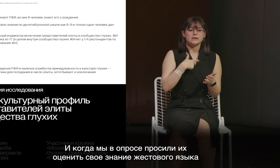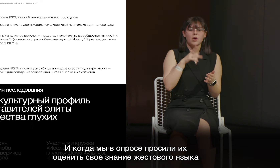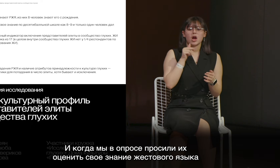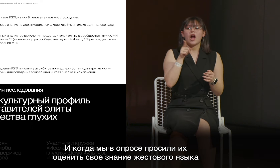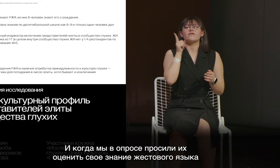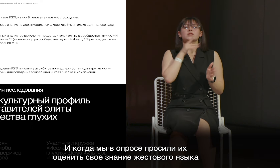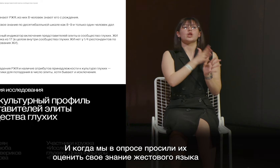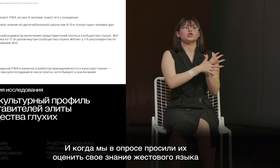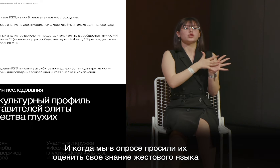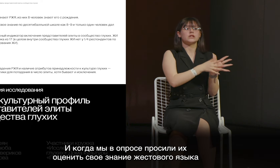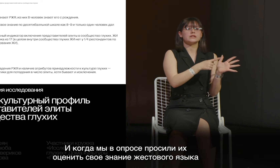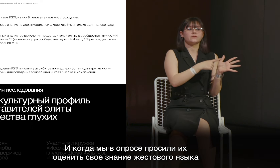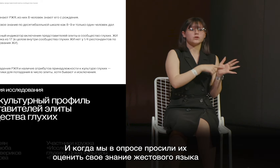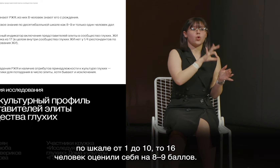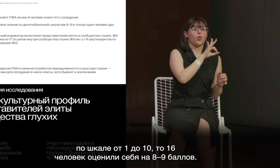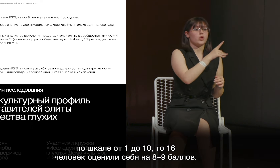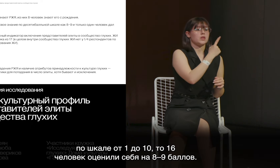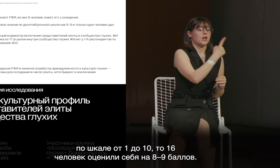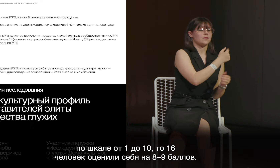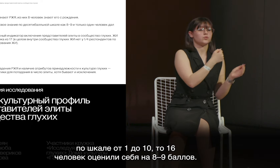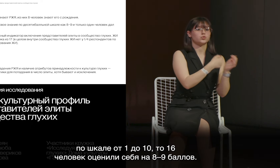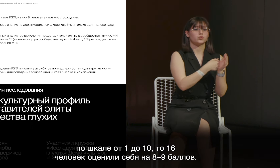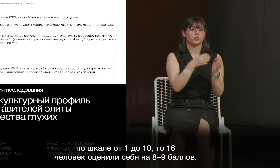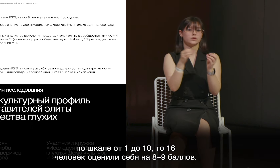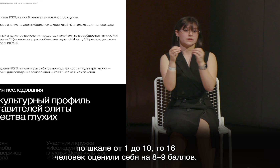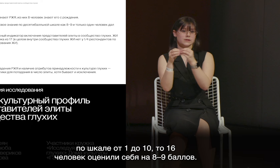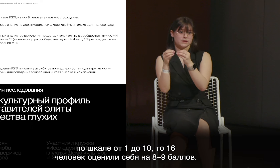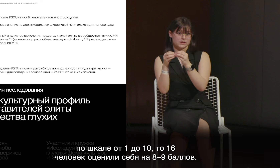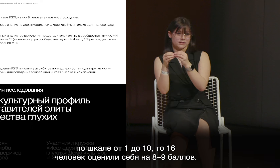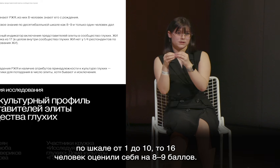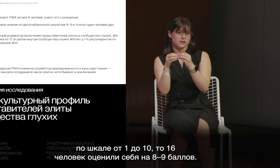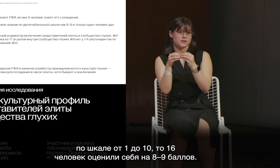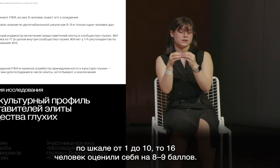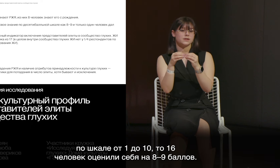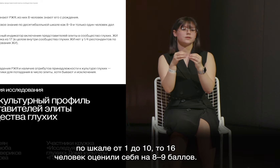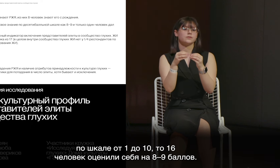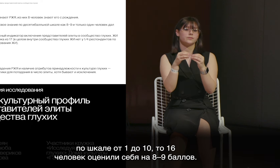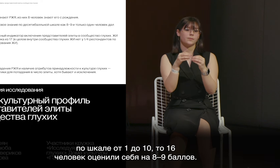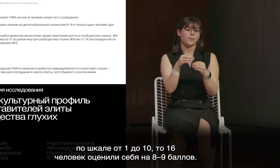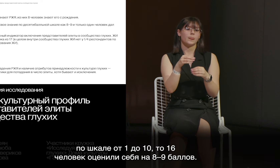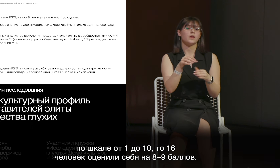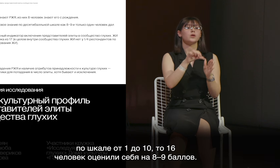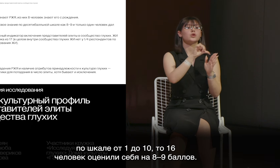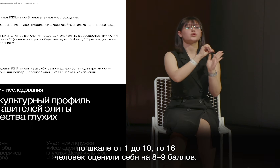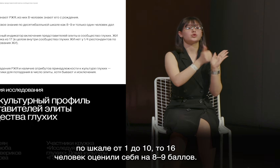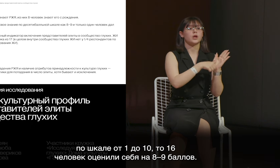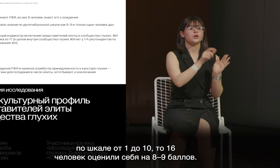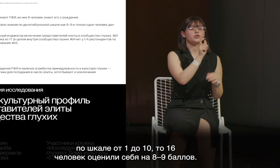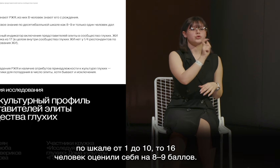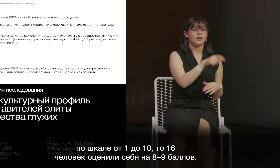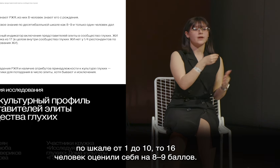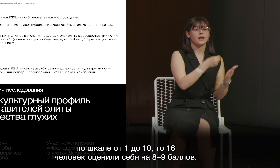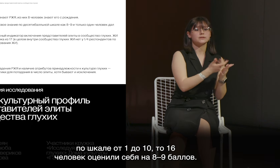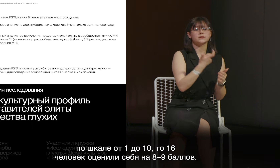элиту и просили оценить свое знание жестового языка по шкале от 1 до 10, то 16